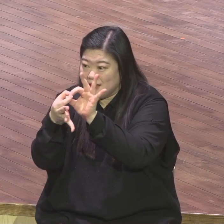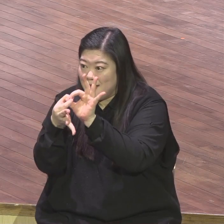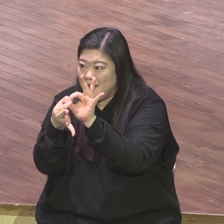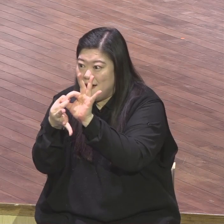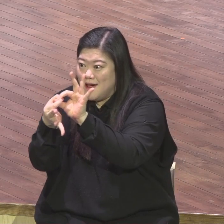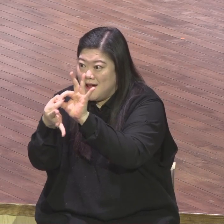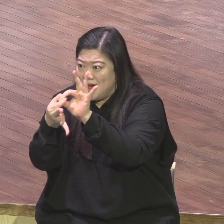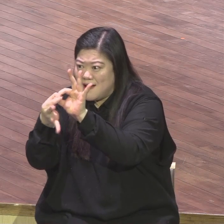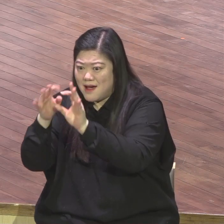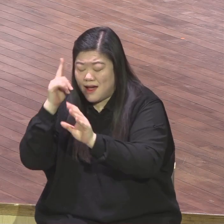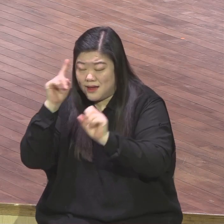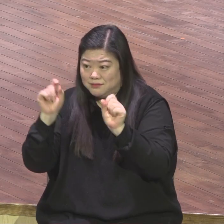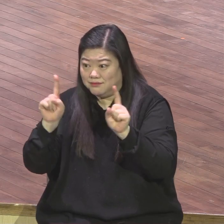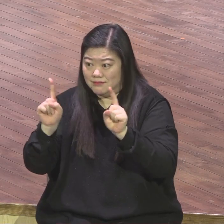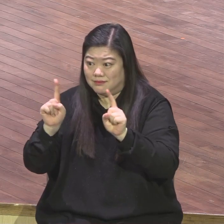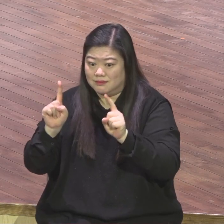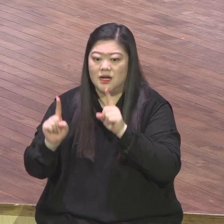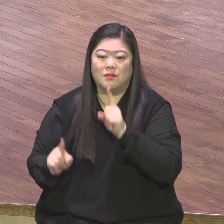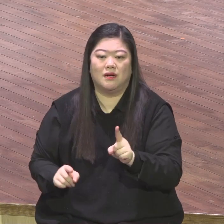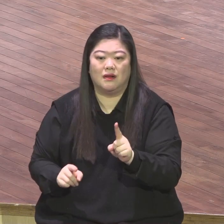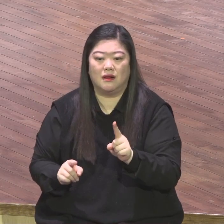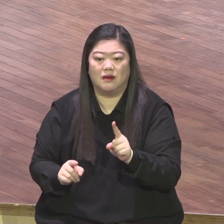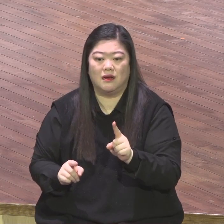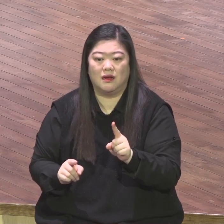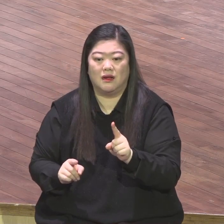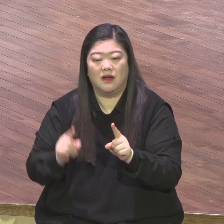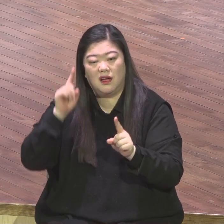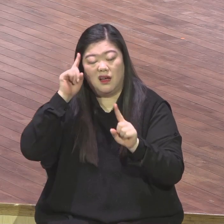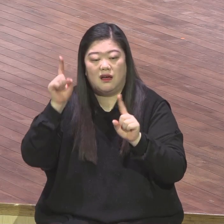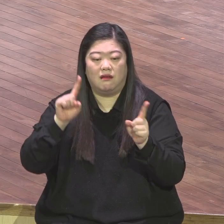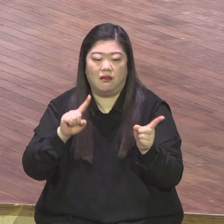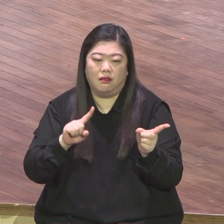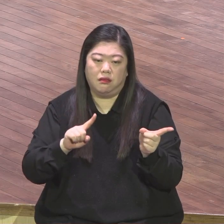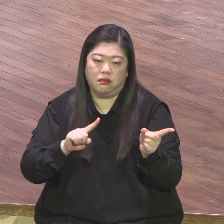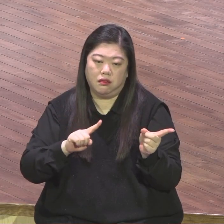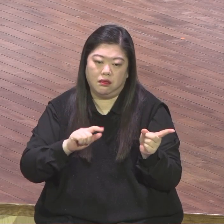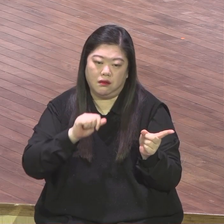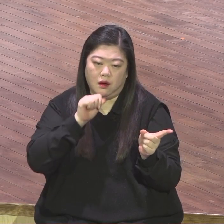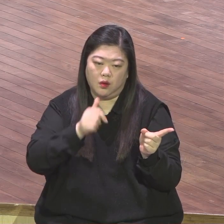살자. 예수 그리스도를.